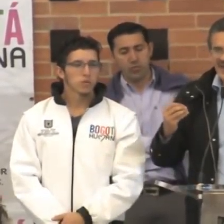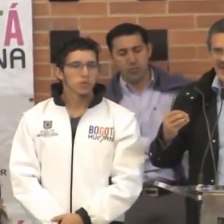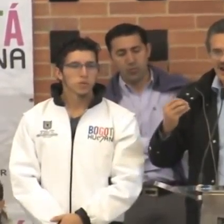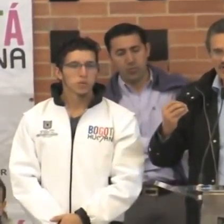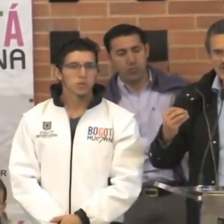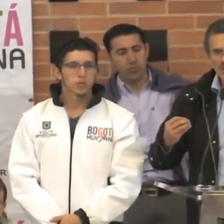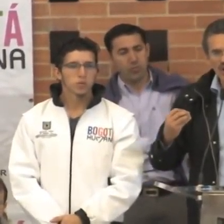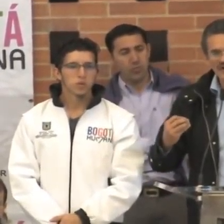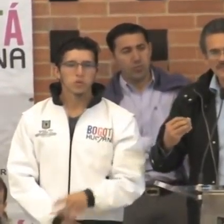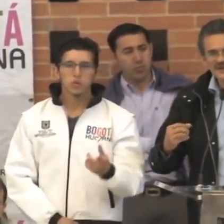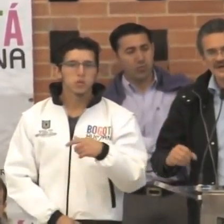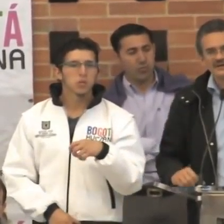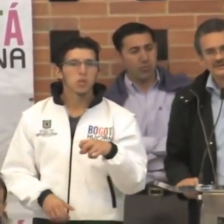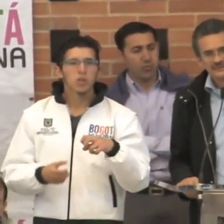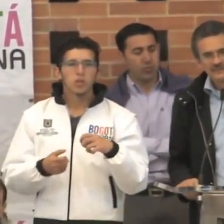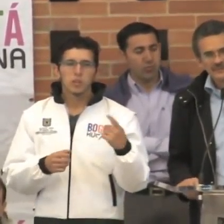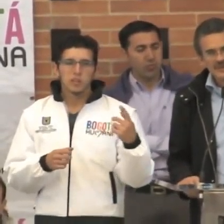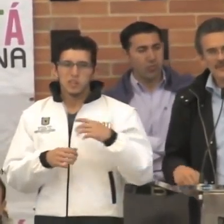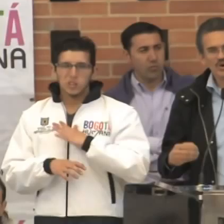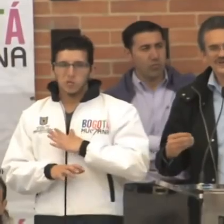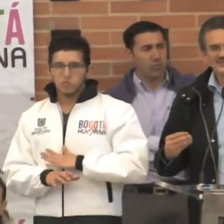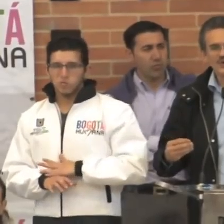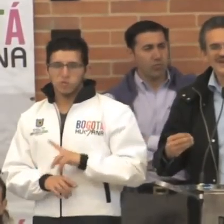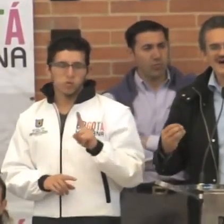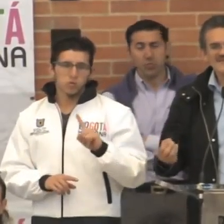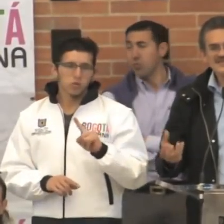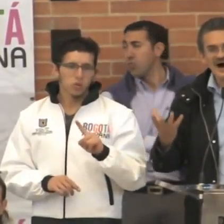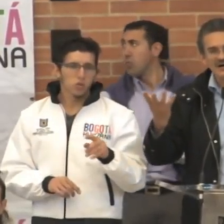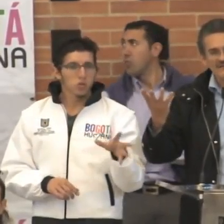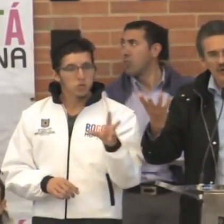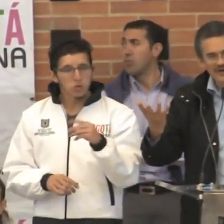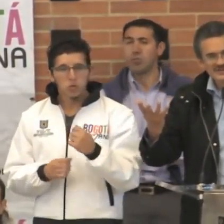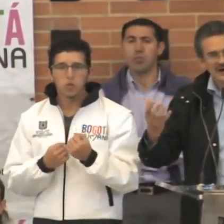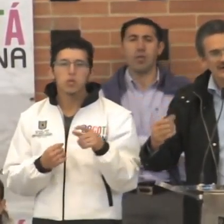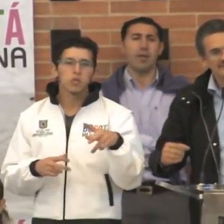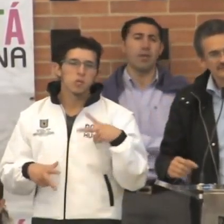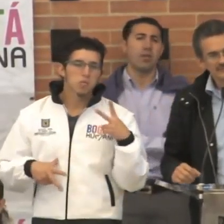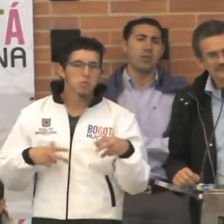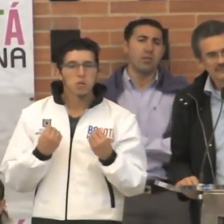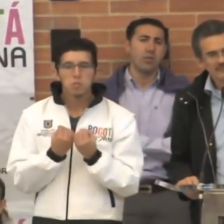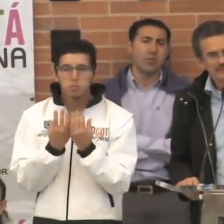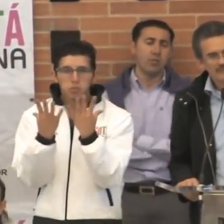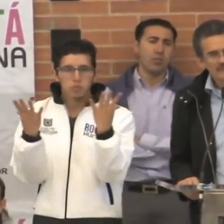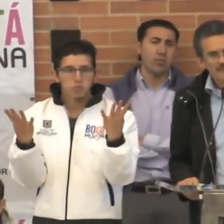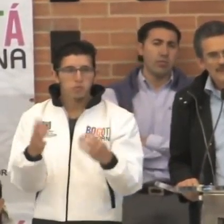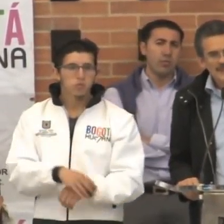en la que el odio no germine y por lo tanto la vida florezca.